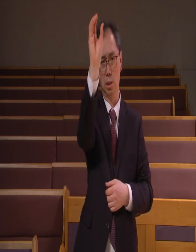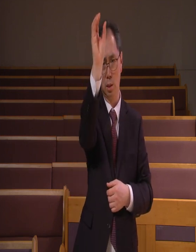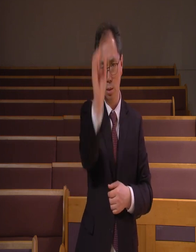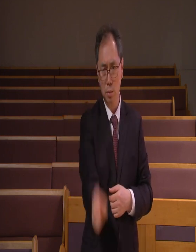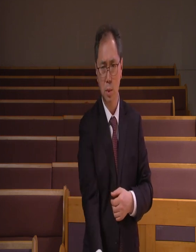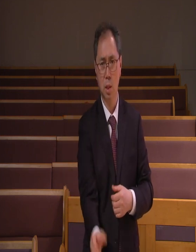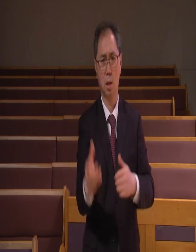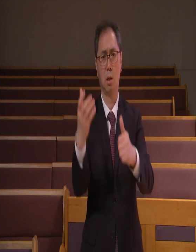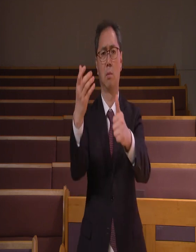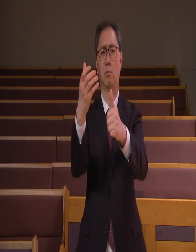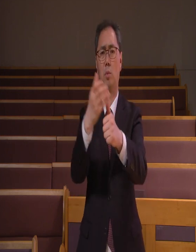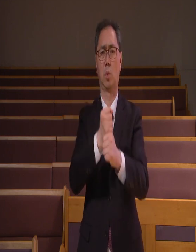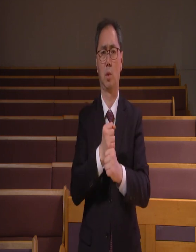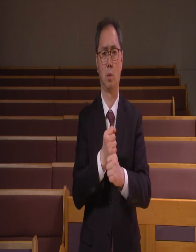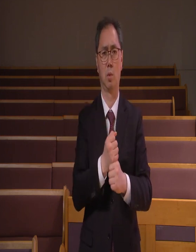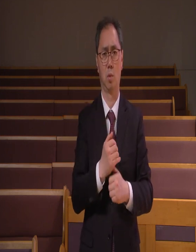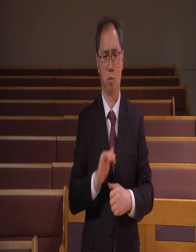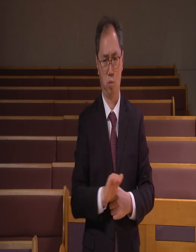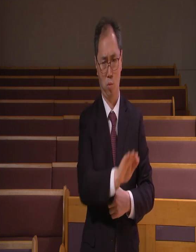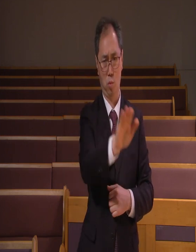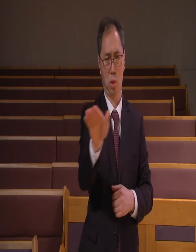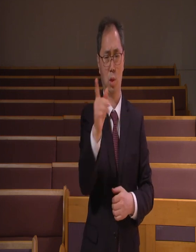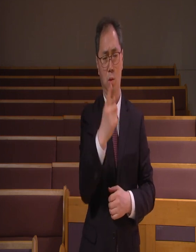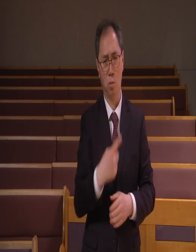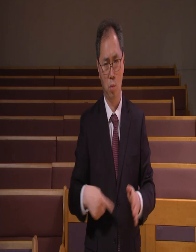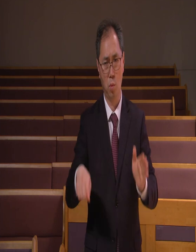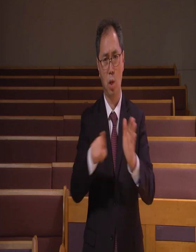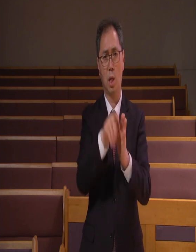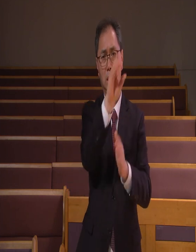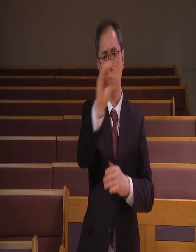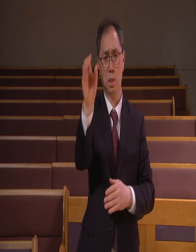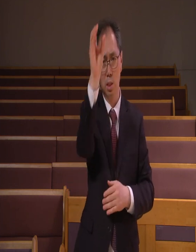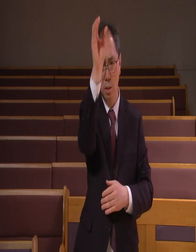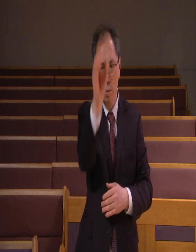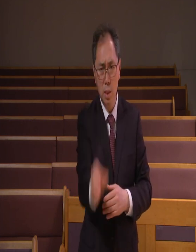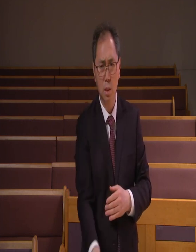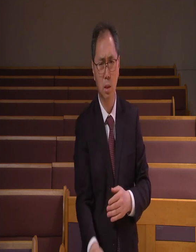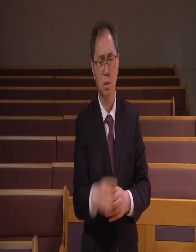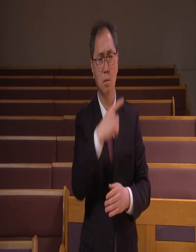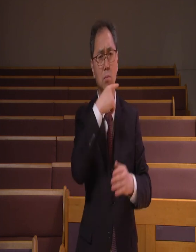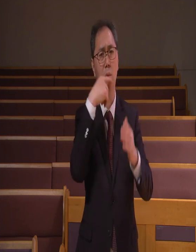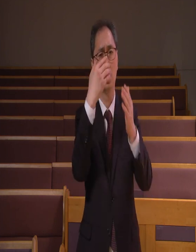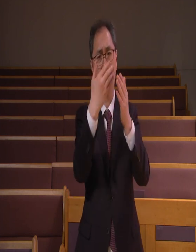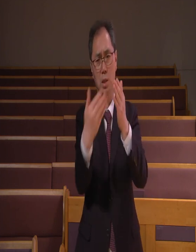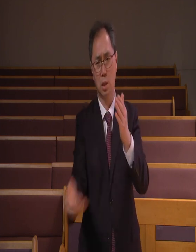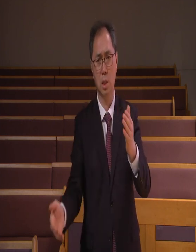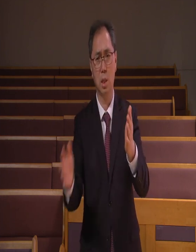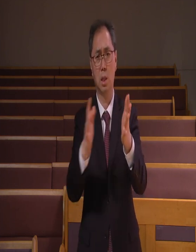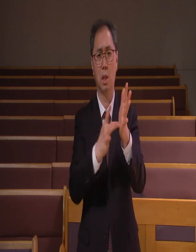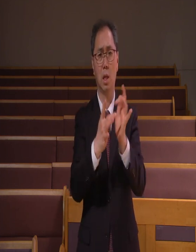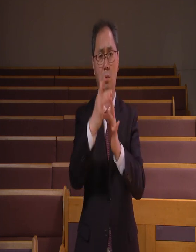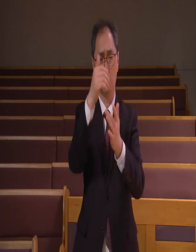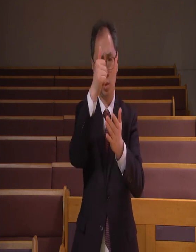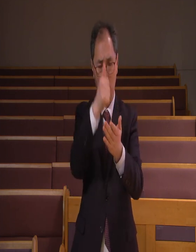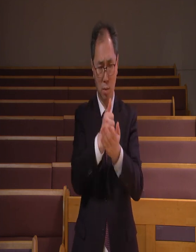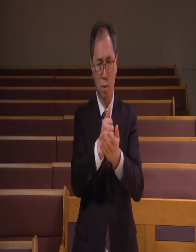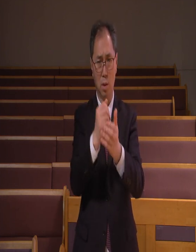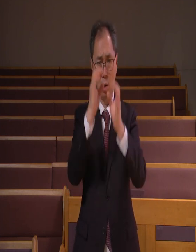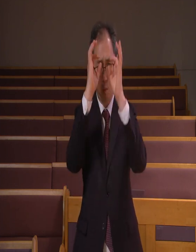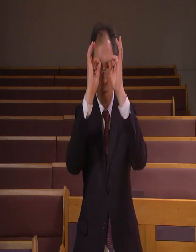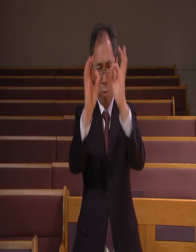돼요. 나를 위하여 기꺼이 십자가에서 피 한 방울 다 남기지 않고 쏟아주신 그